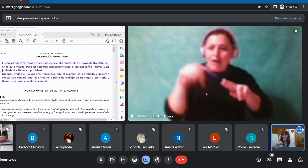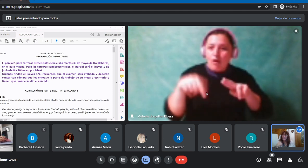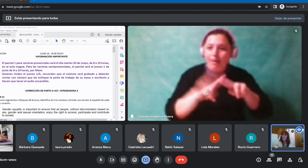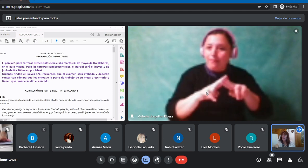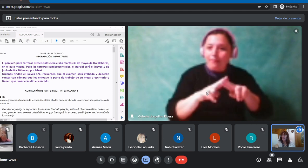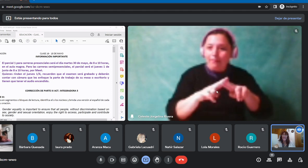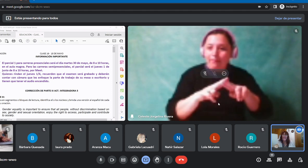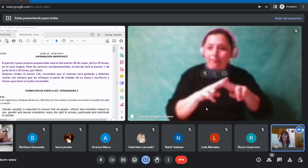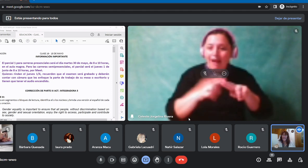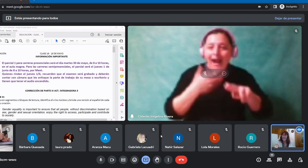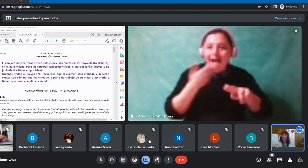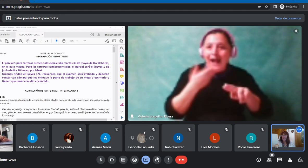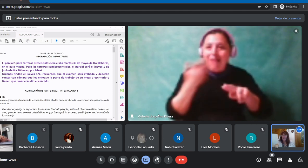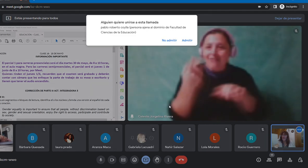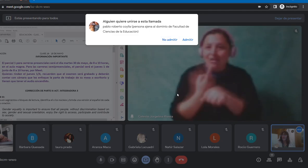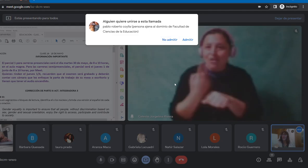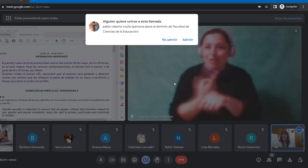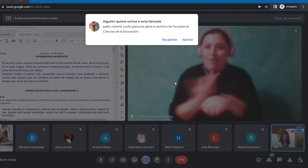Estás muteada,